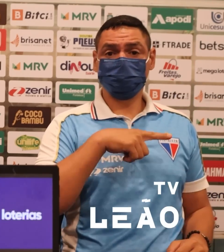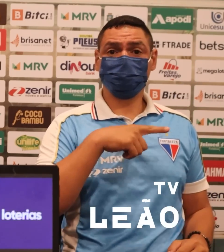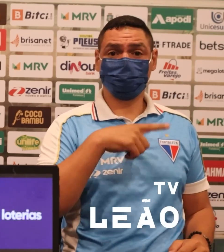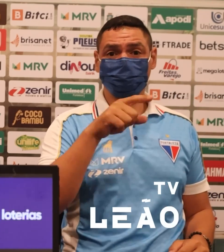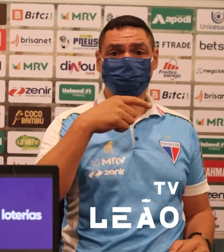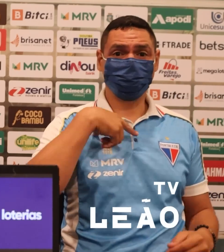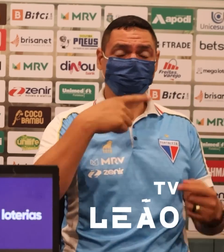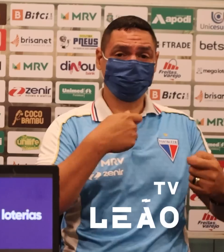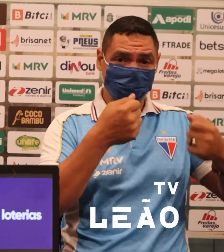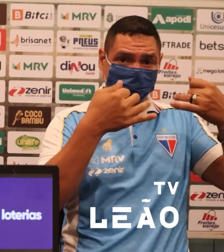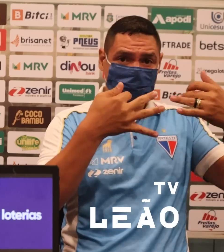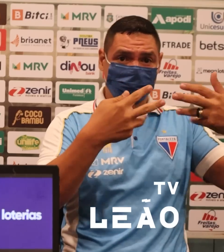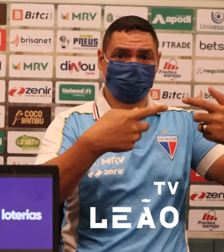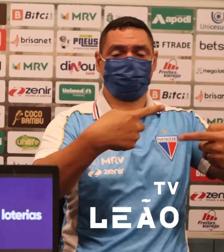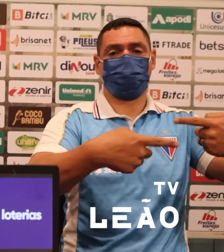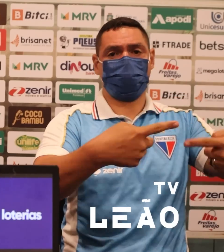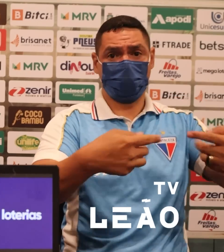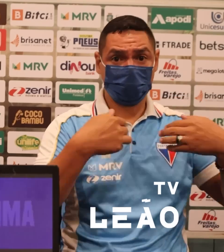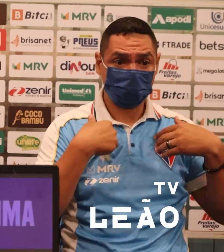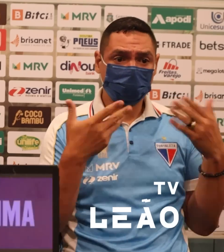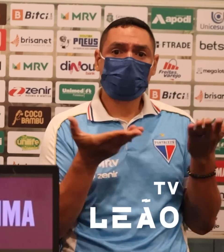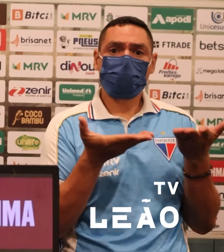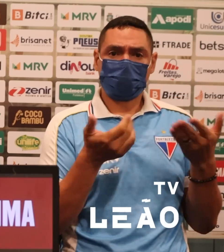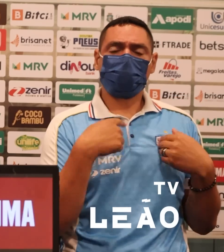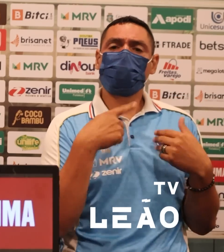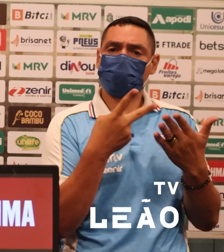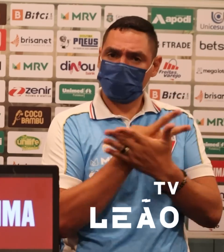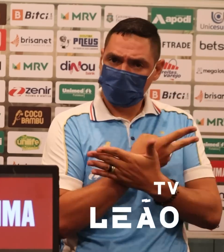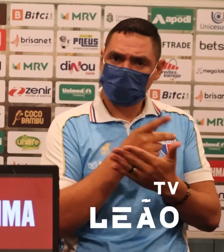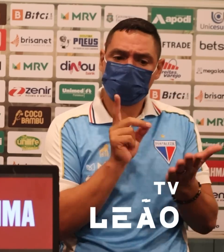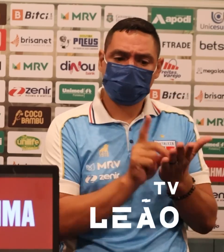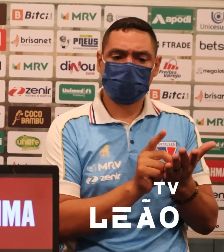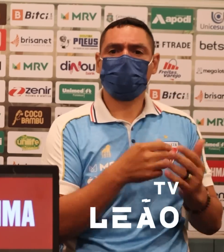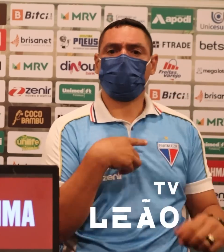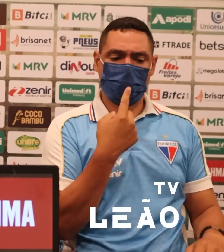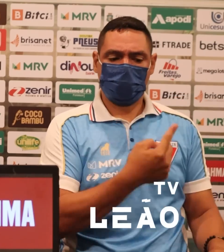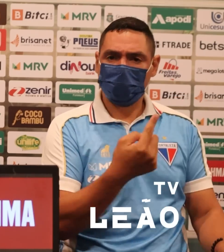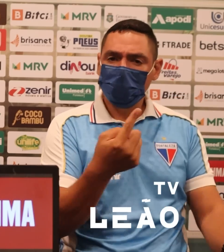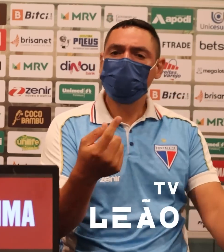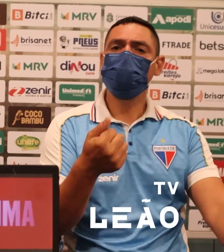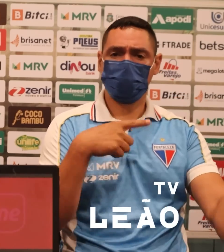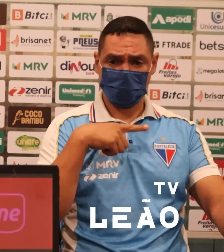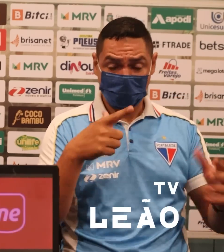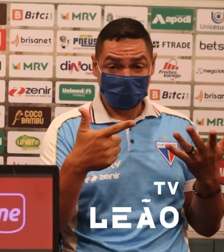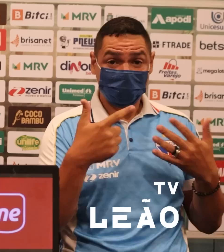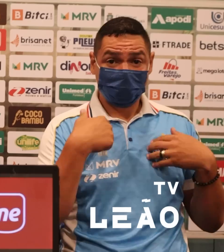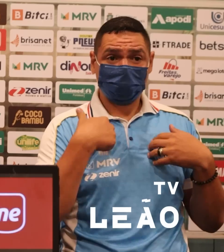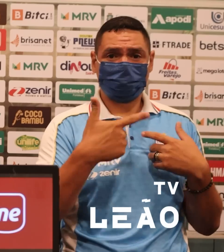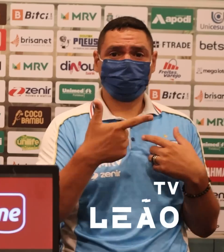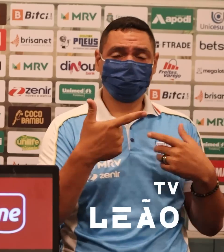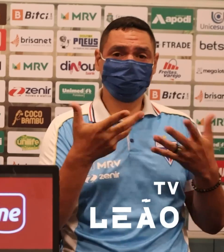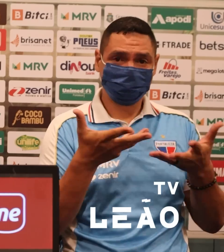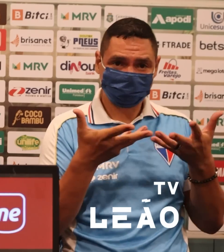rodadas acontecen este tipo de partidos. Cada uno defiende